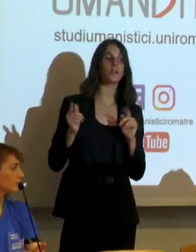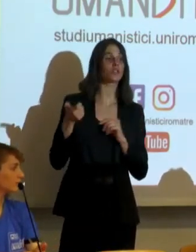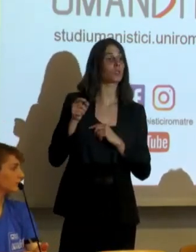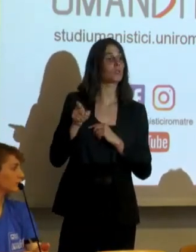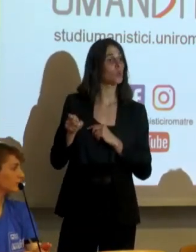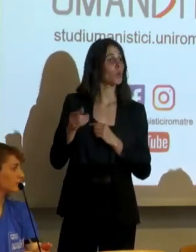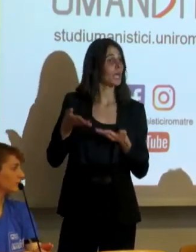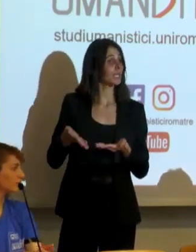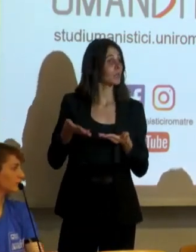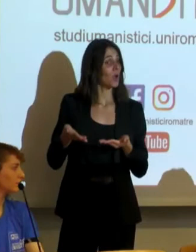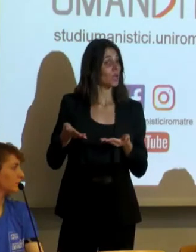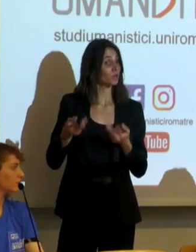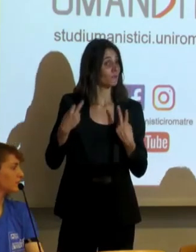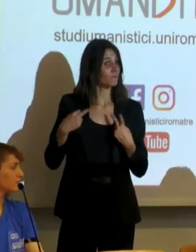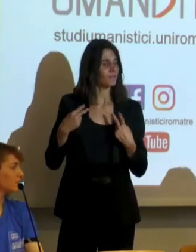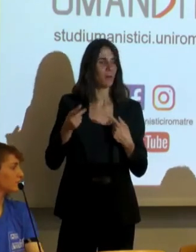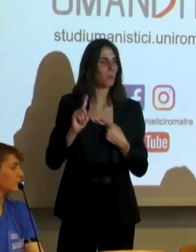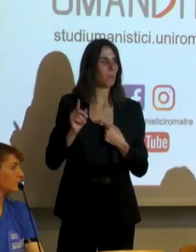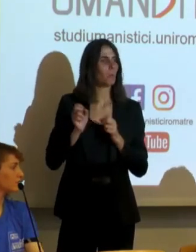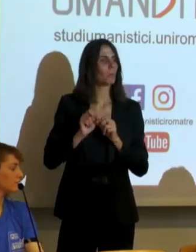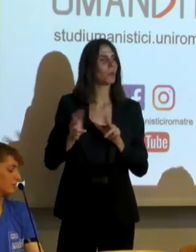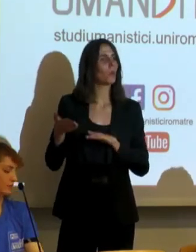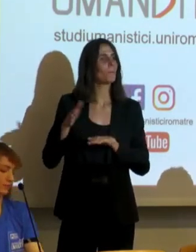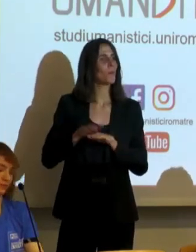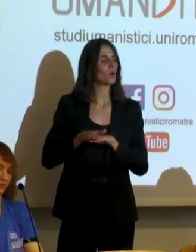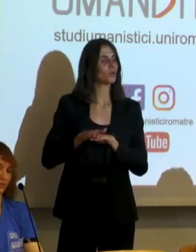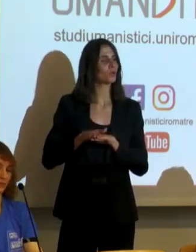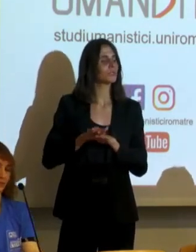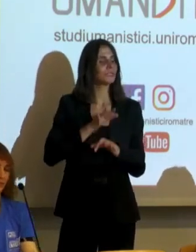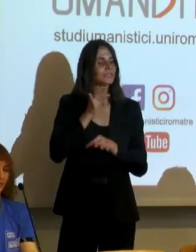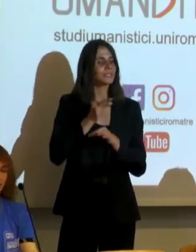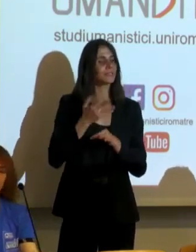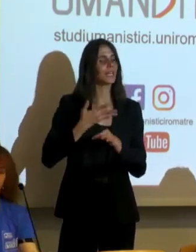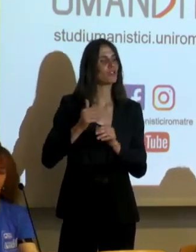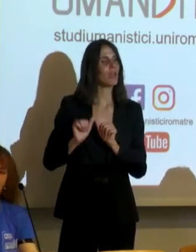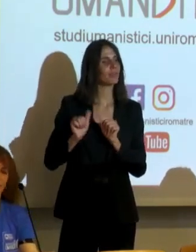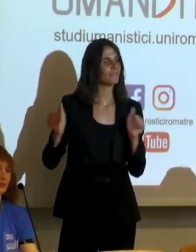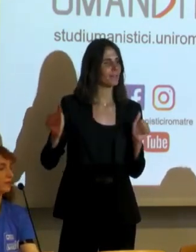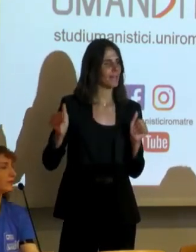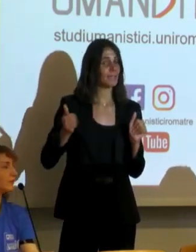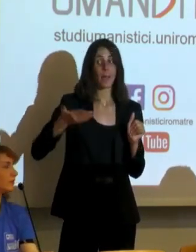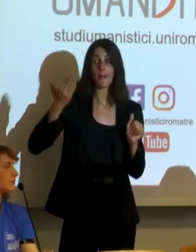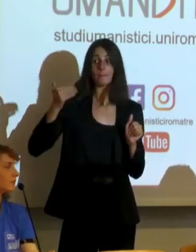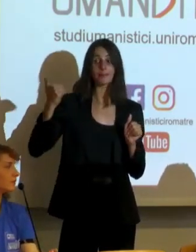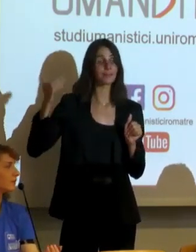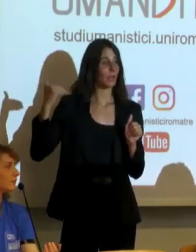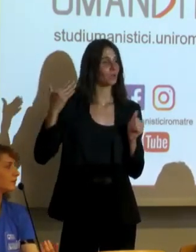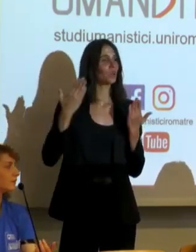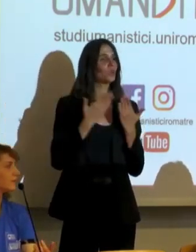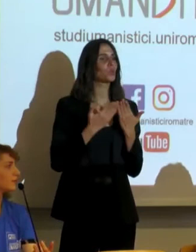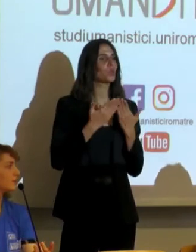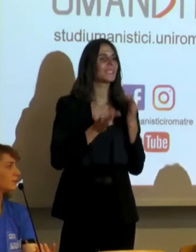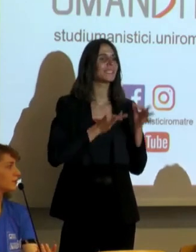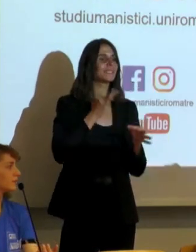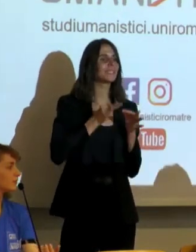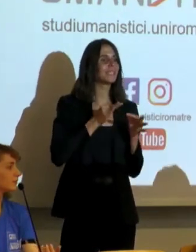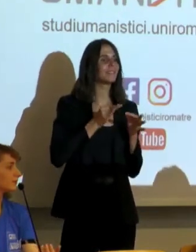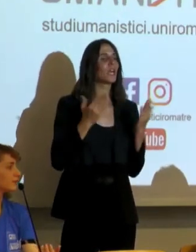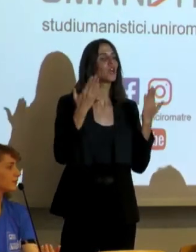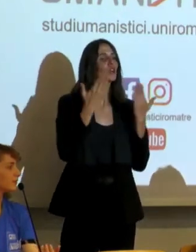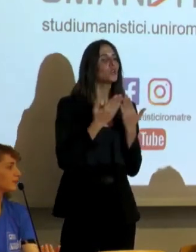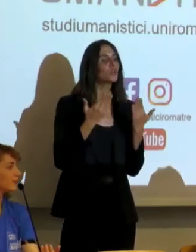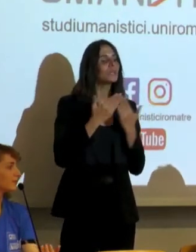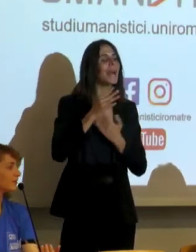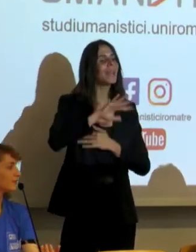non ci sono più, sono persone diverse da noi in un modo o nell'altro. Quindi studiare il passato significa studiare l'altro,